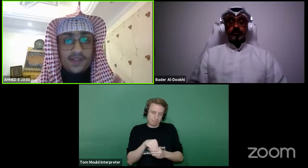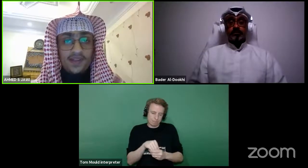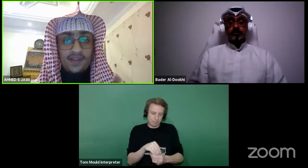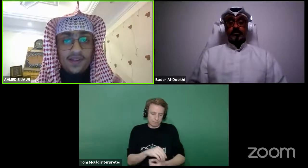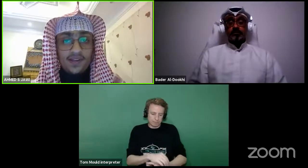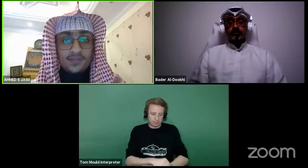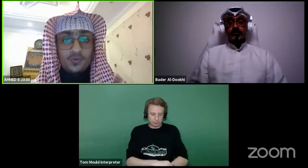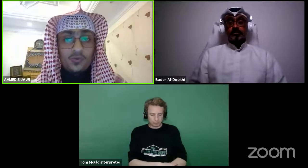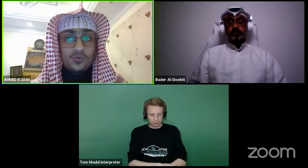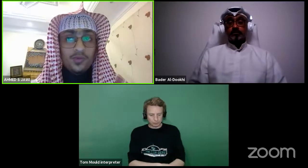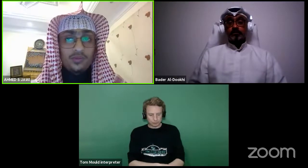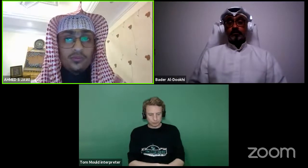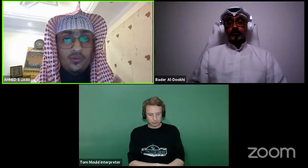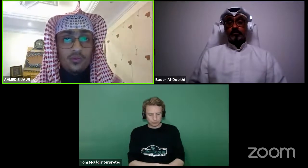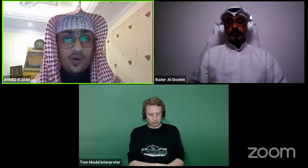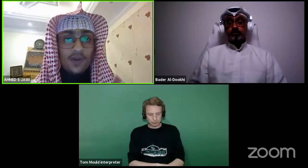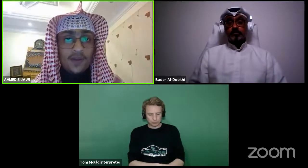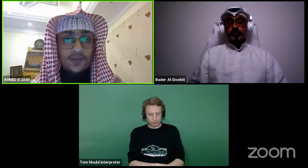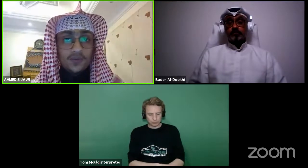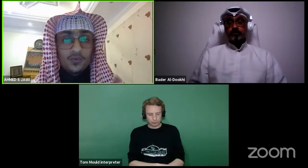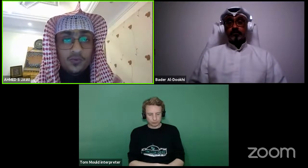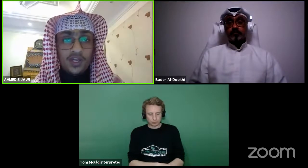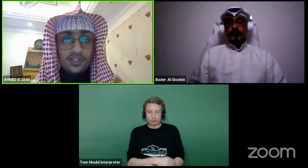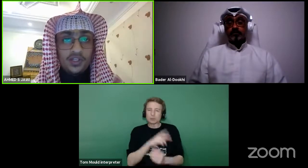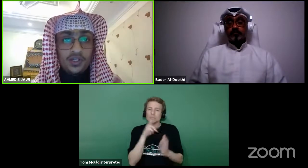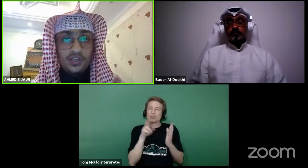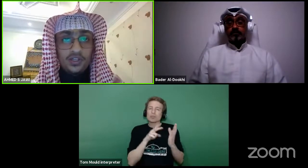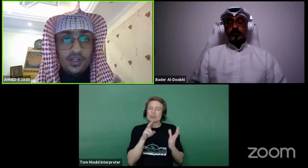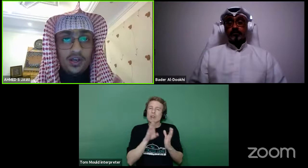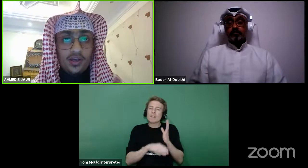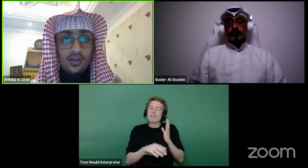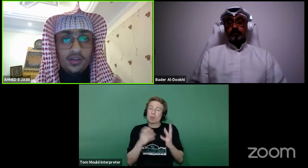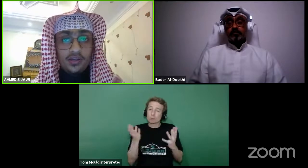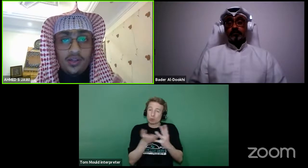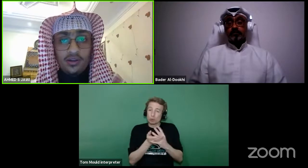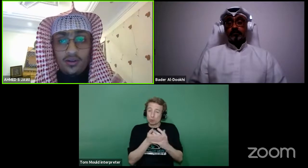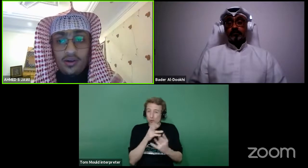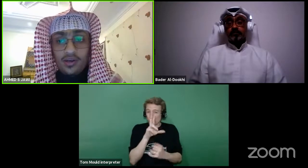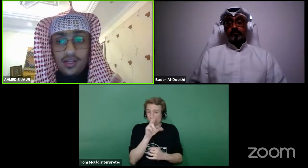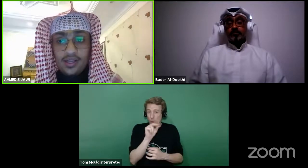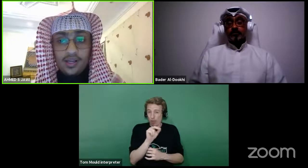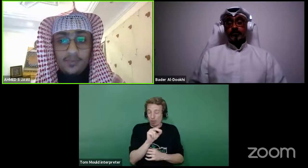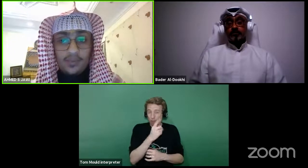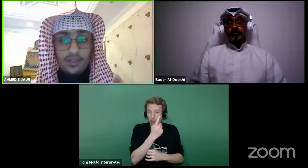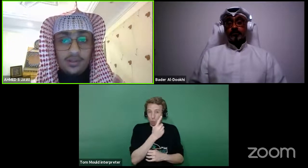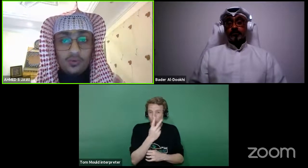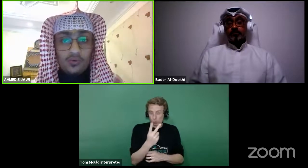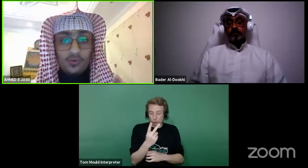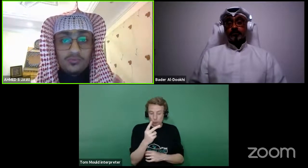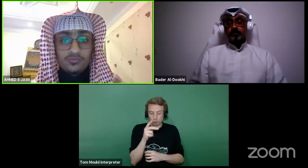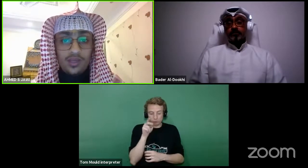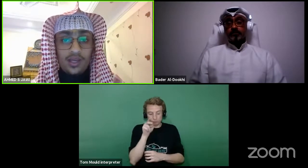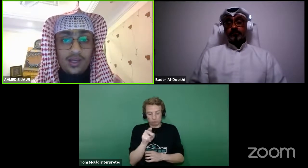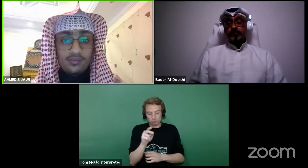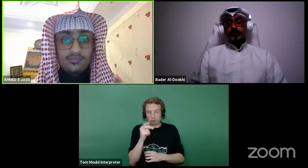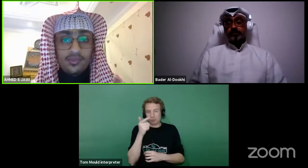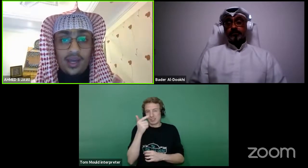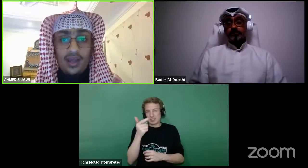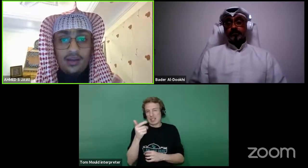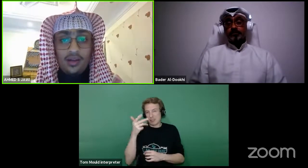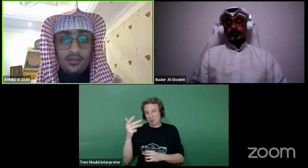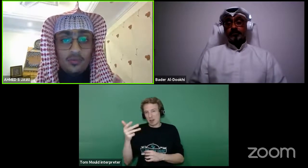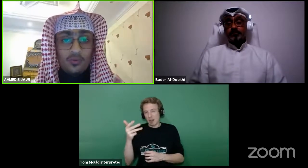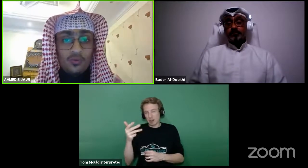فلما استيئسوا منه خلصوا نجيا قال كبيرهم